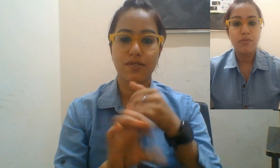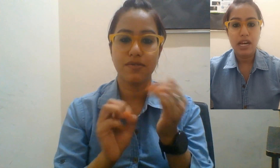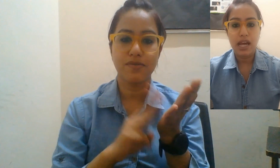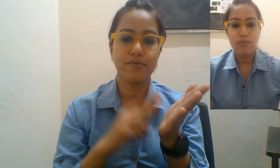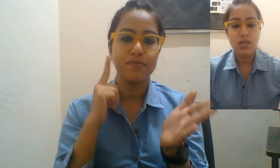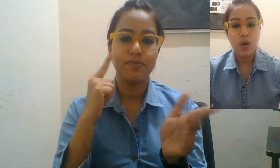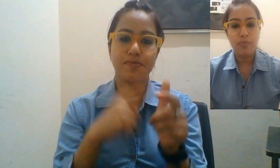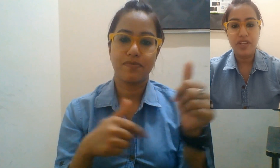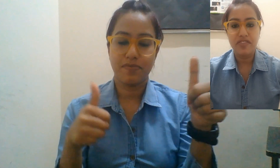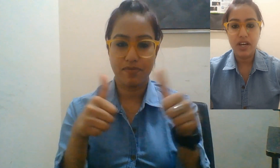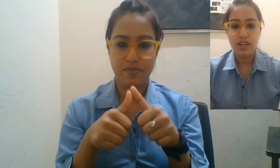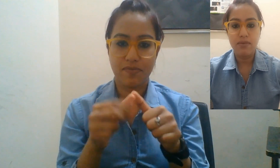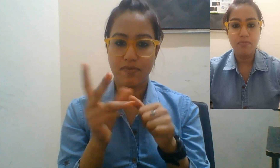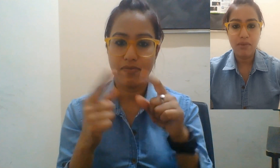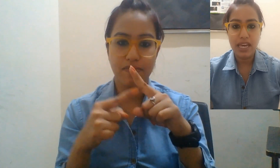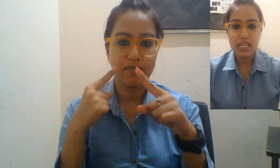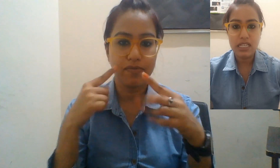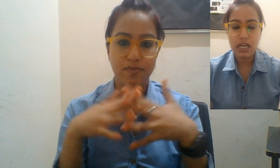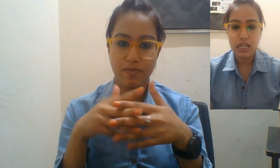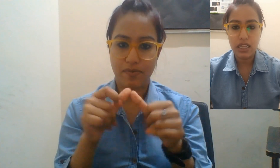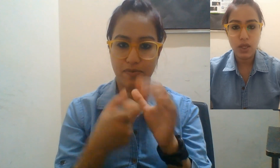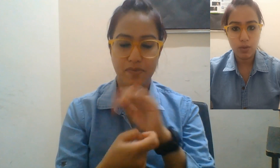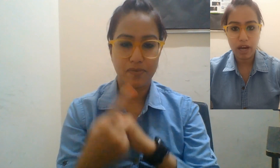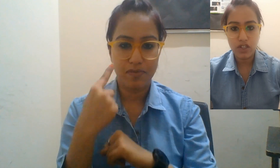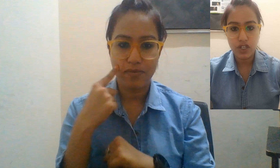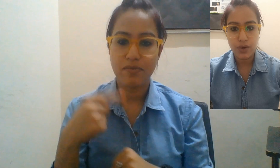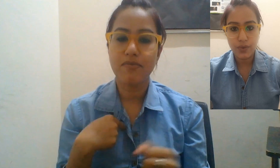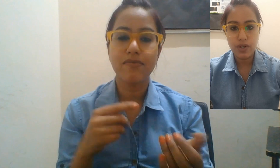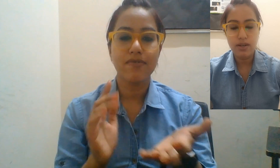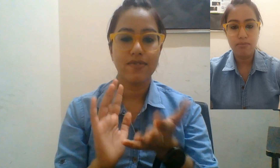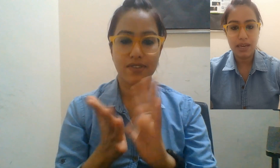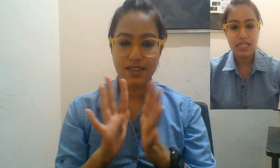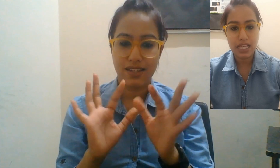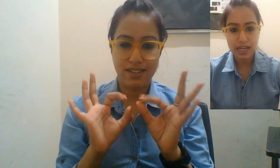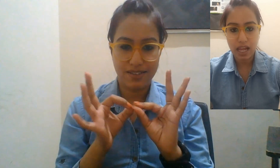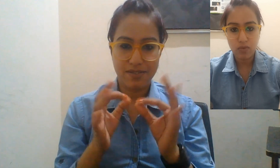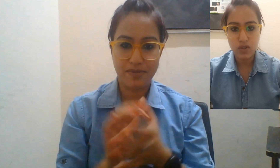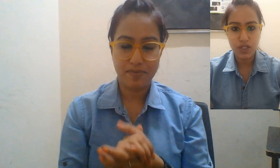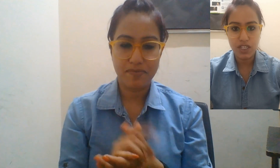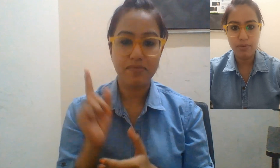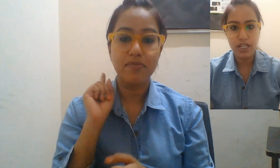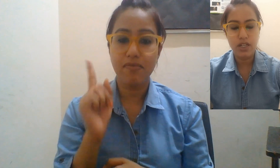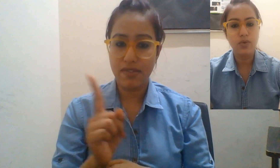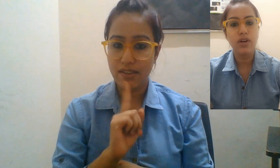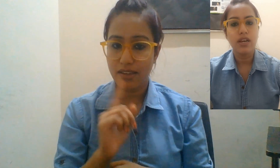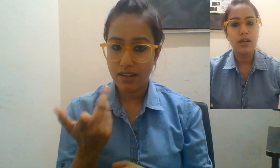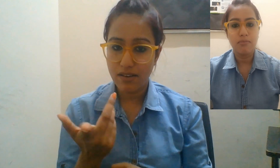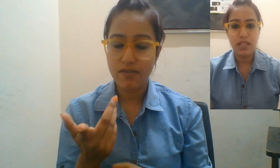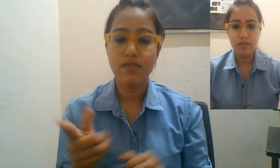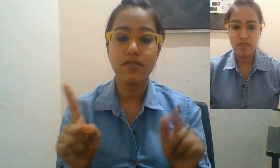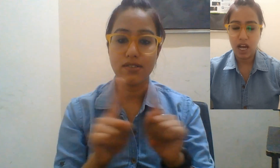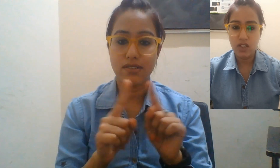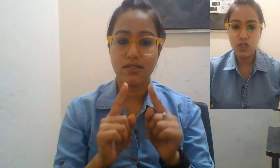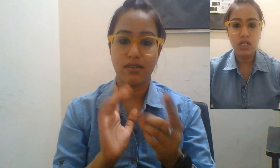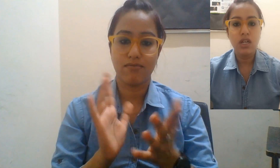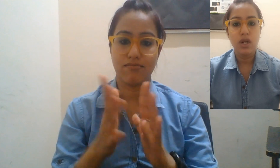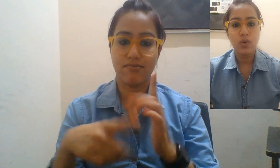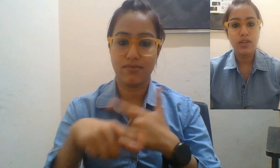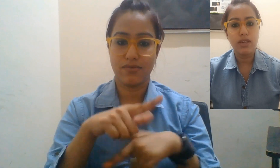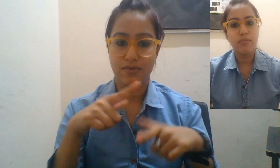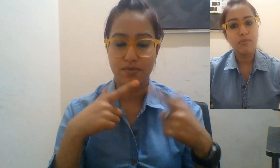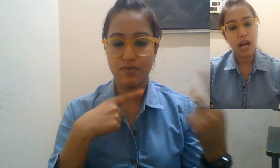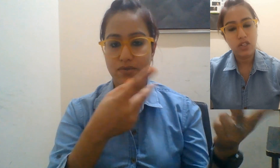हेलो एवरीवन, मेरा नाम है सौम्या तिवारी। मैं एक सांकेतिक द्विभाषीय हूँ। मैं एक साइन लैंग्वेज इंटरप्रेटर हूँ। मैं